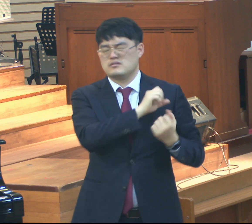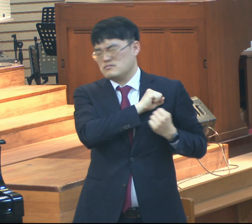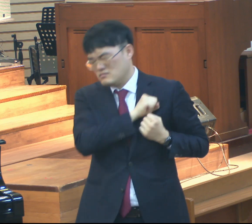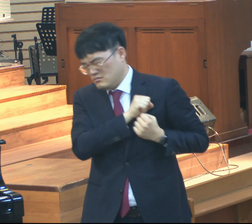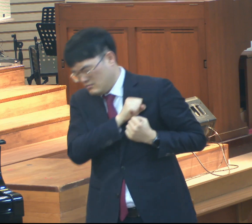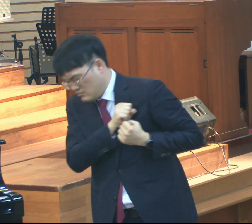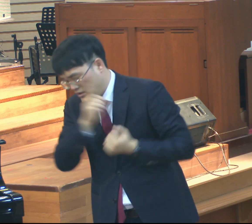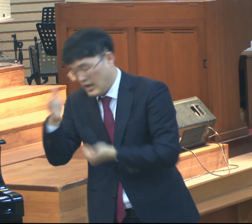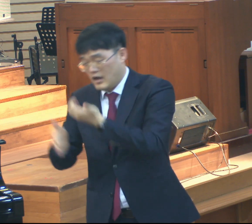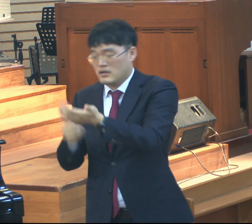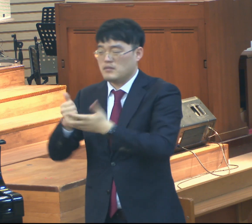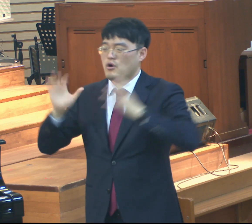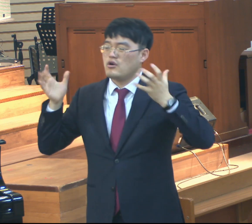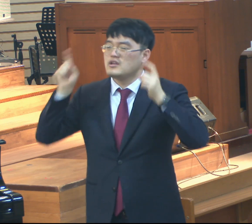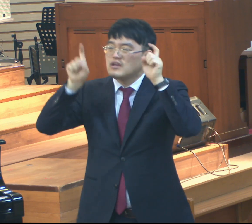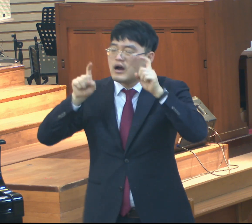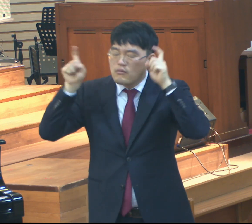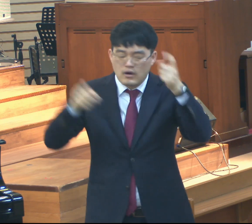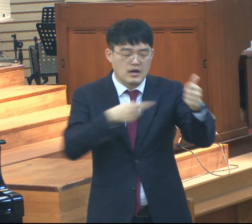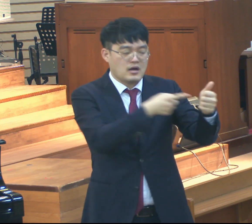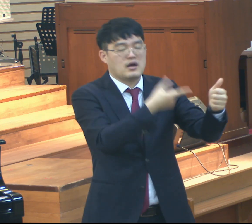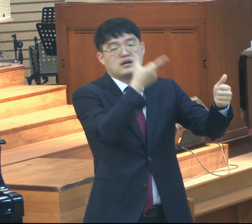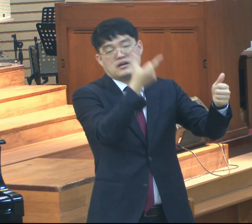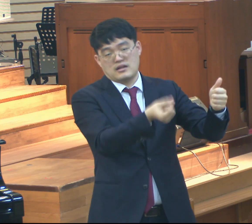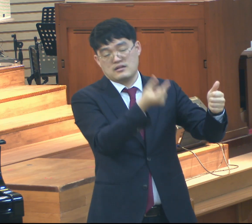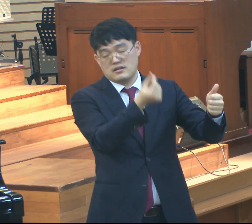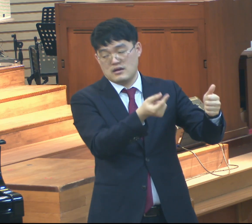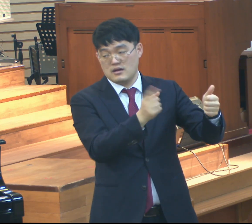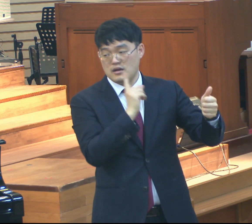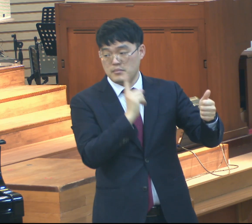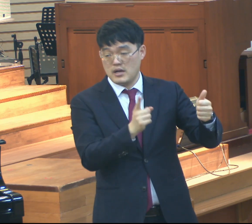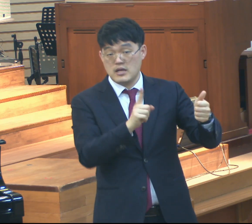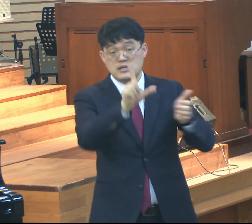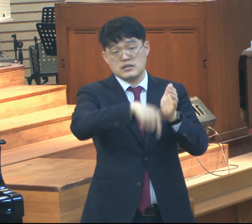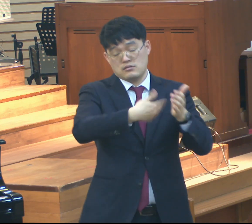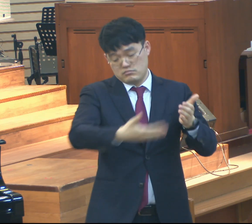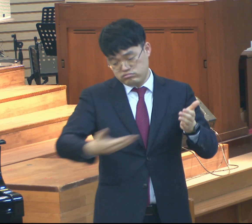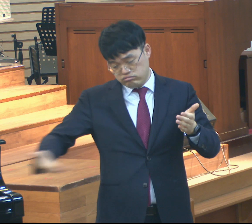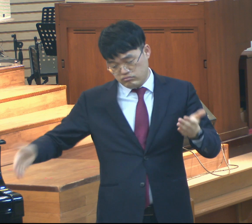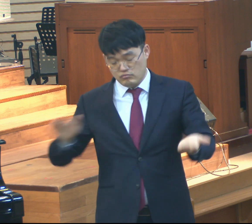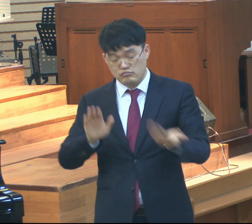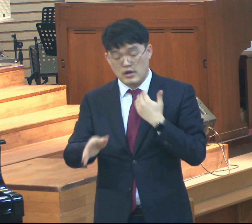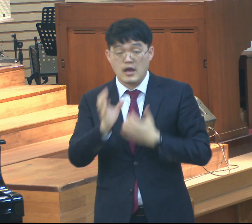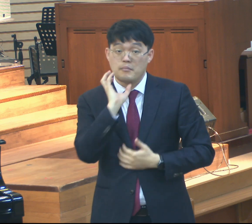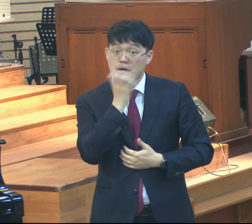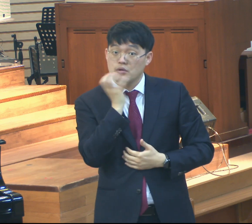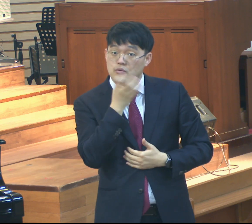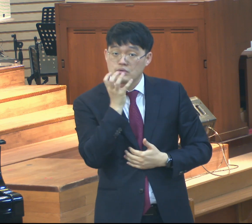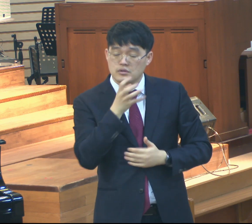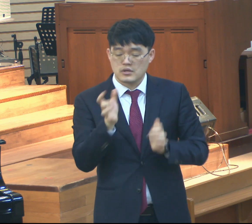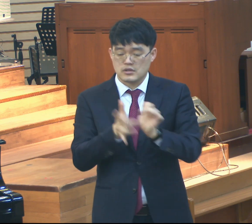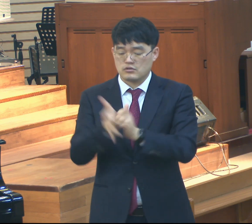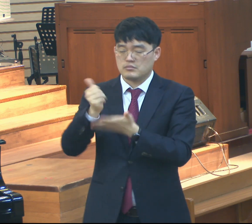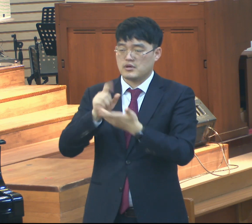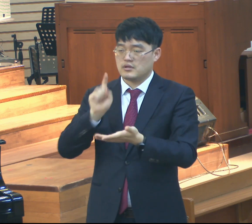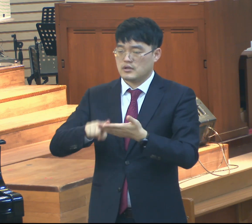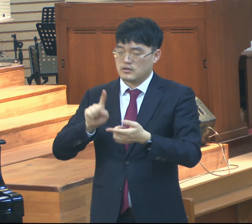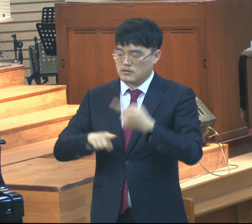어린 양이로다. 긴 시간이 흐른 후에 베드로 사도는 예수님을 기억했습니다. 욕을